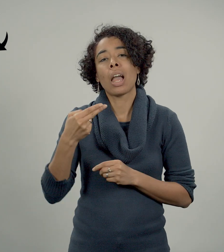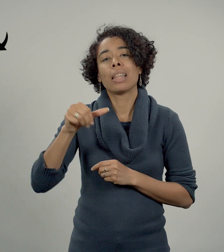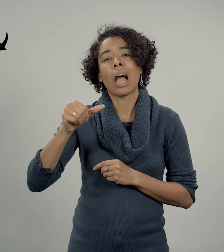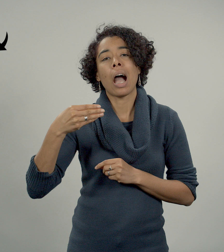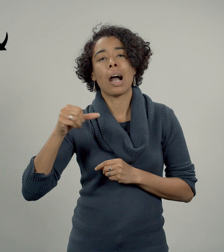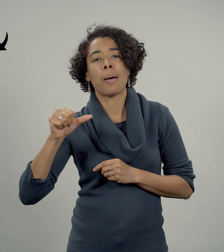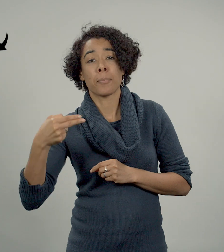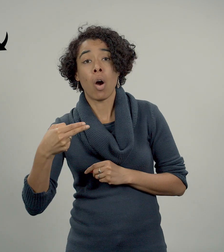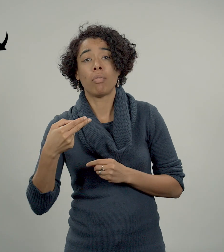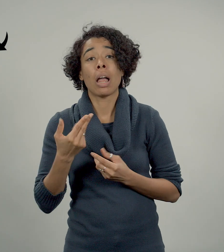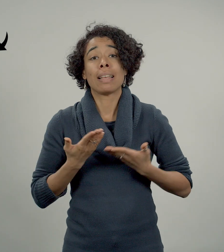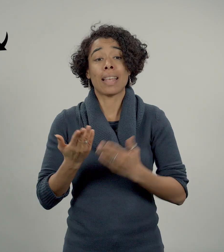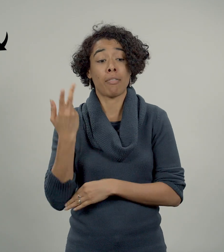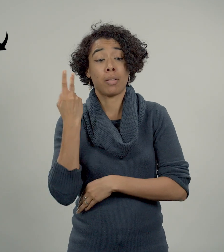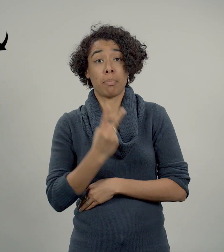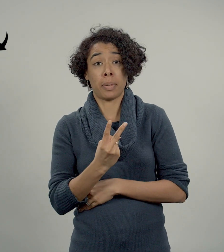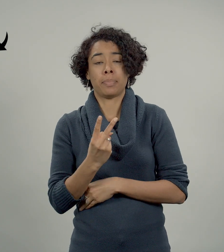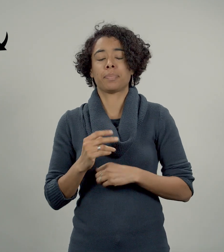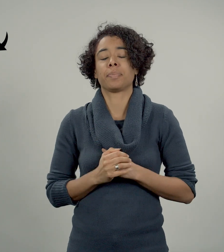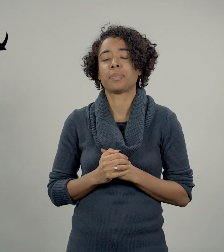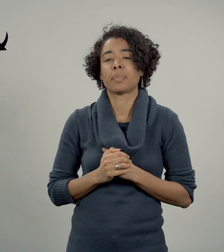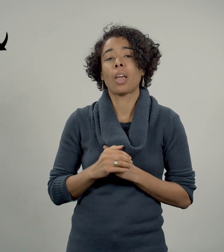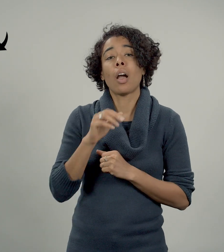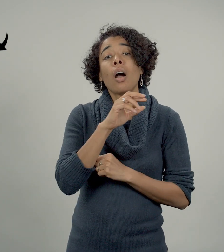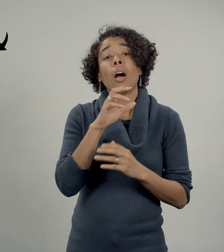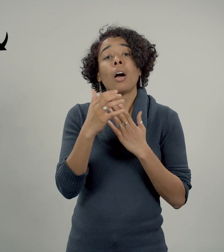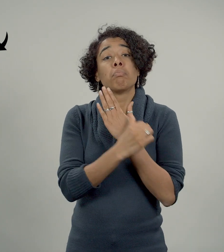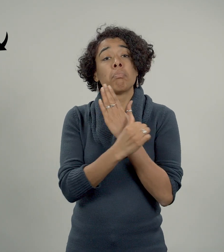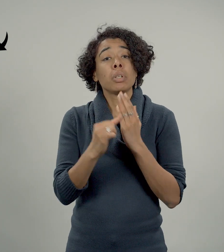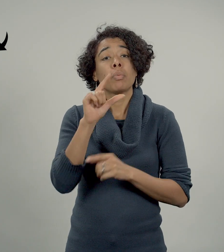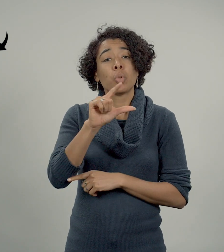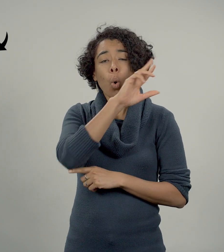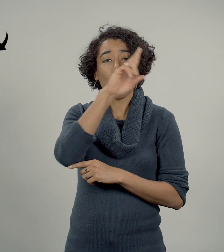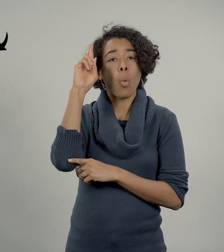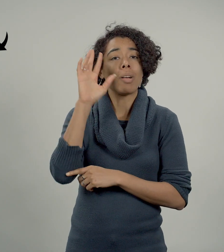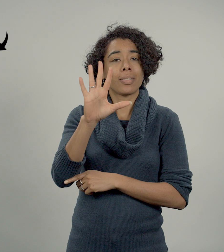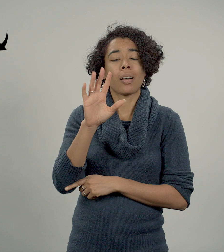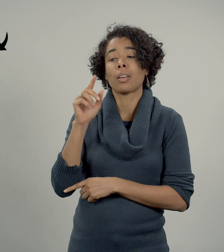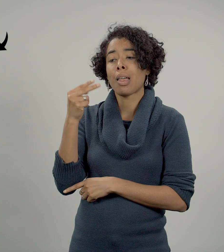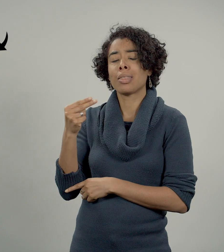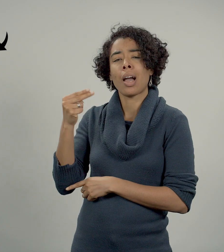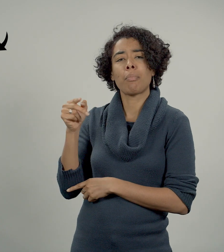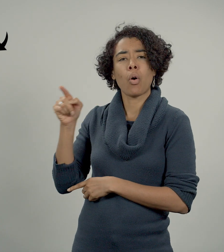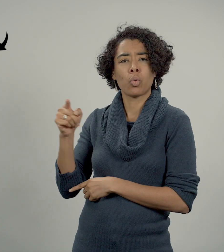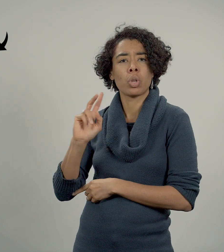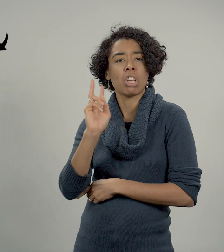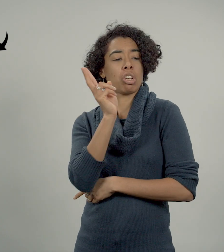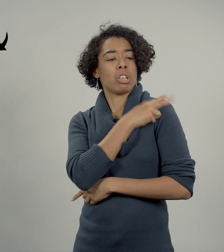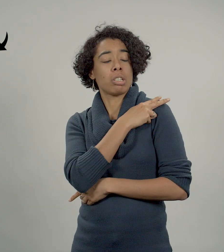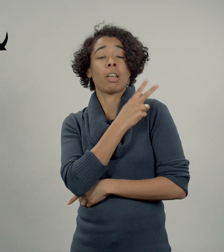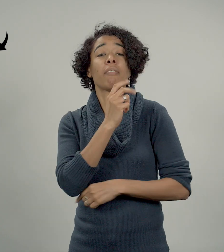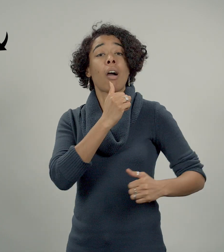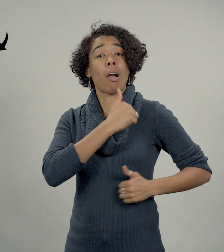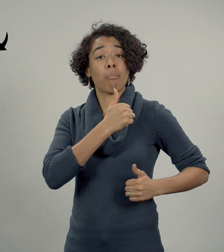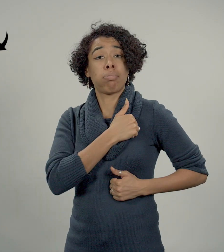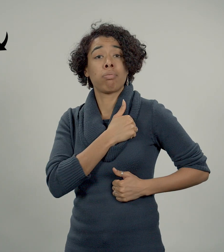Naaman. Dans le livre de 2 Rois au chapitre 5, il est dit que Naaman est le chef de l'armée du roi de Syrie. Très apprécié par